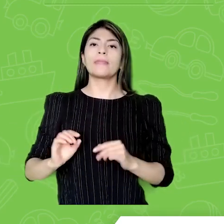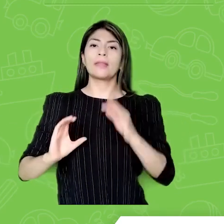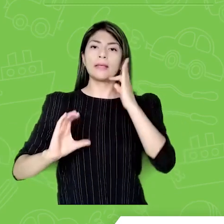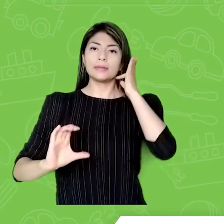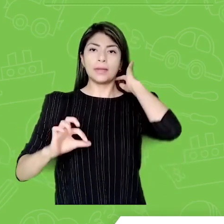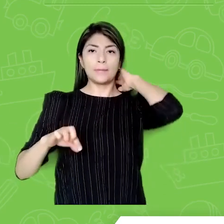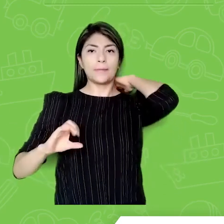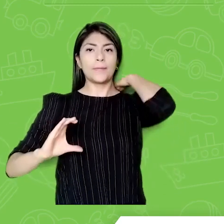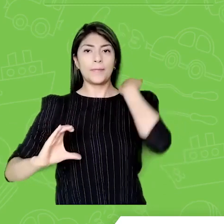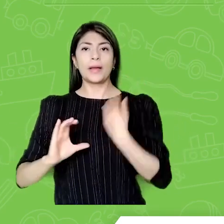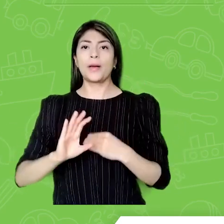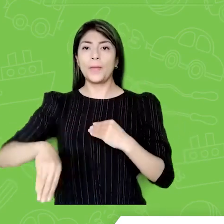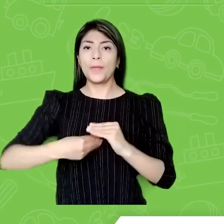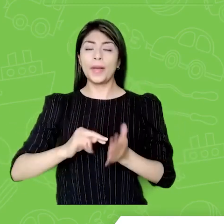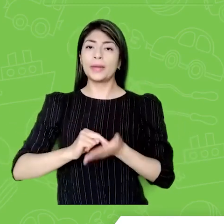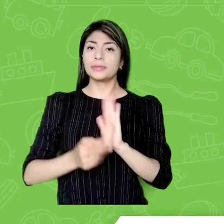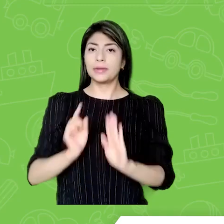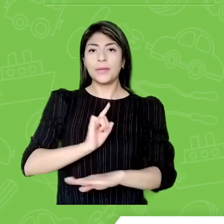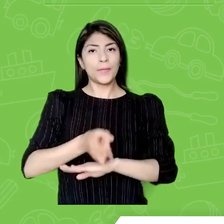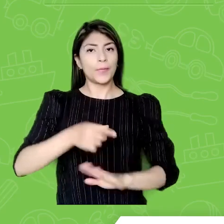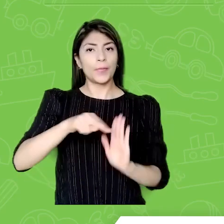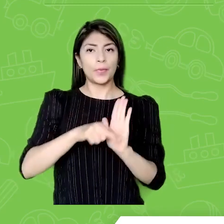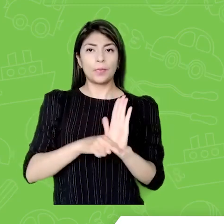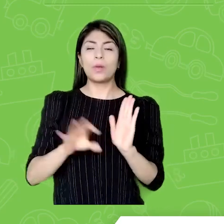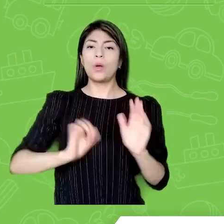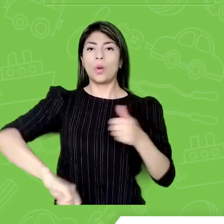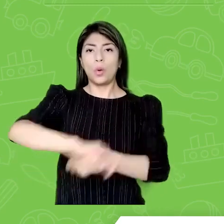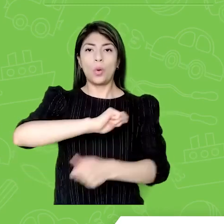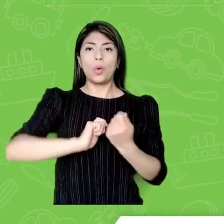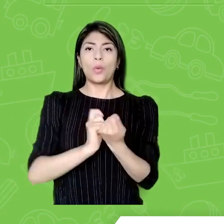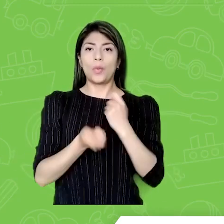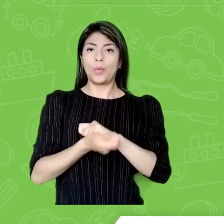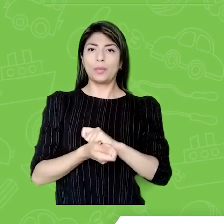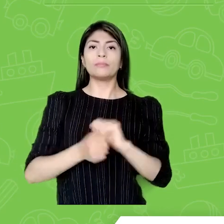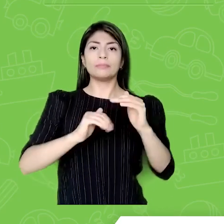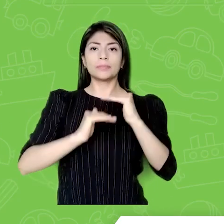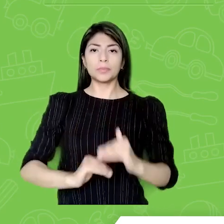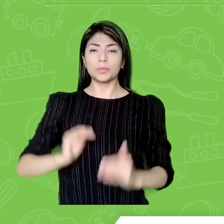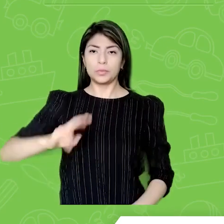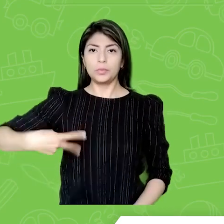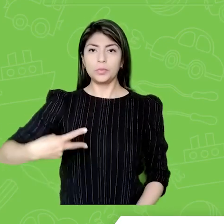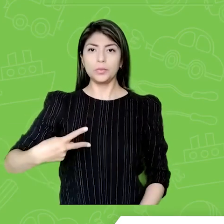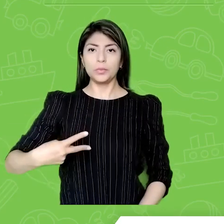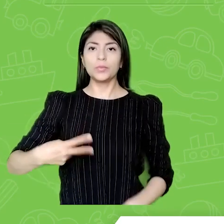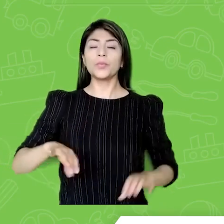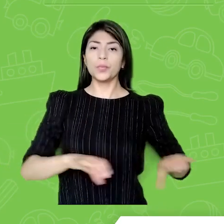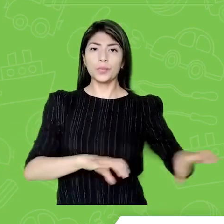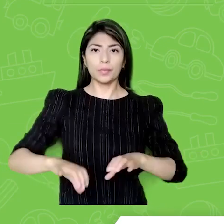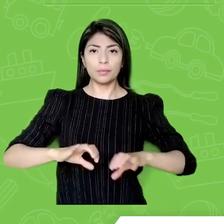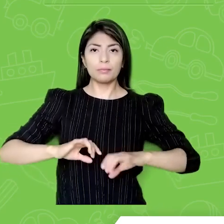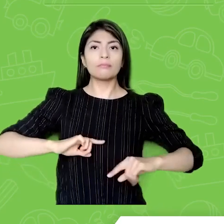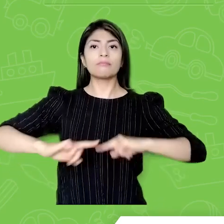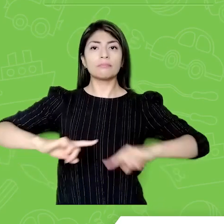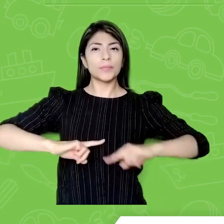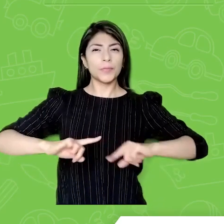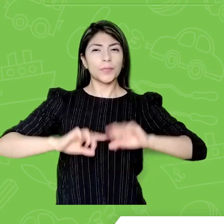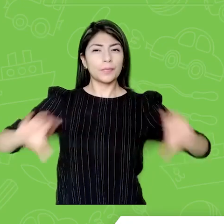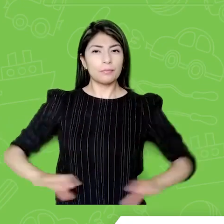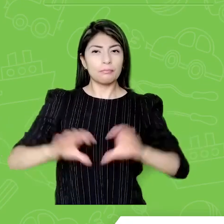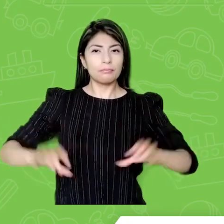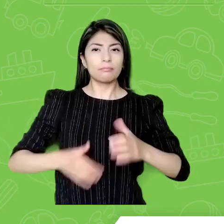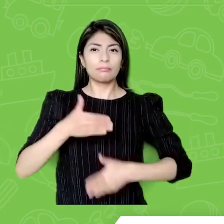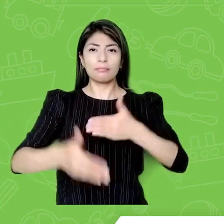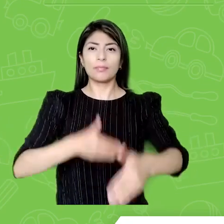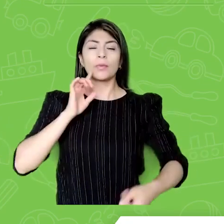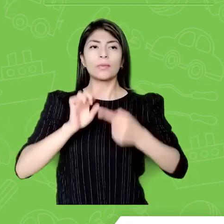o de la norma que lo modifique o sustituya. Parágrafo 2. Los actos administrativos mediante los cuales se